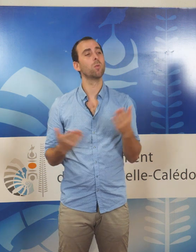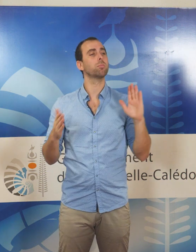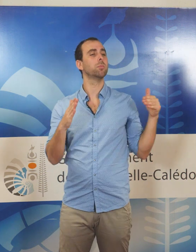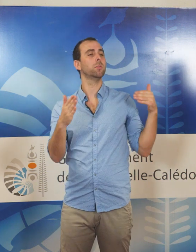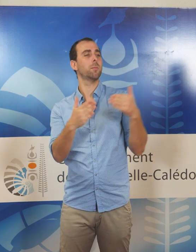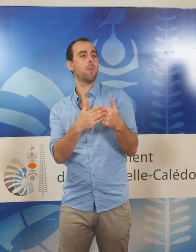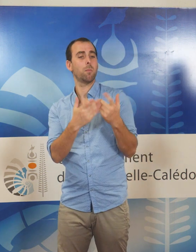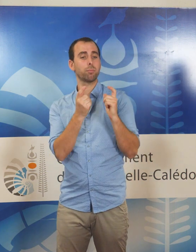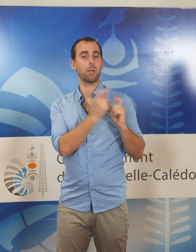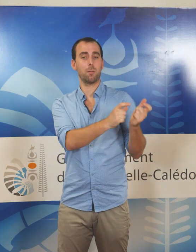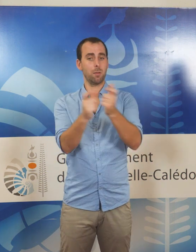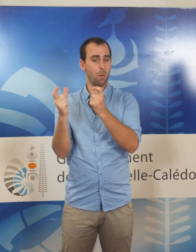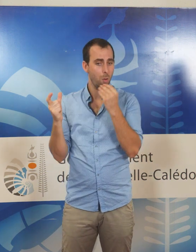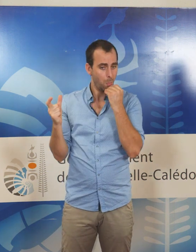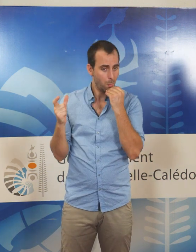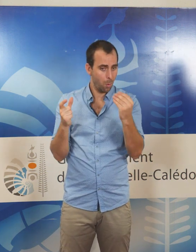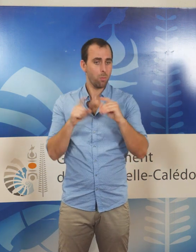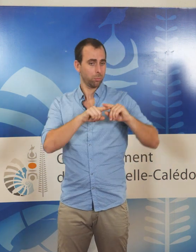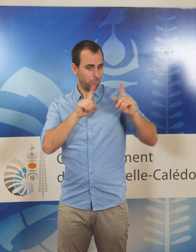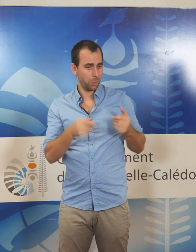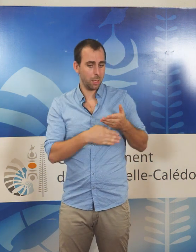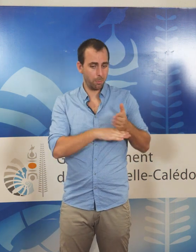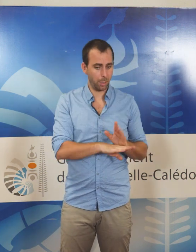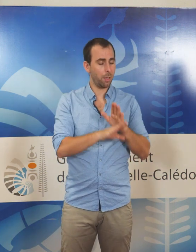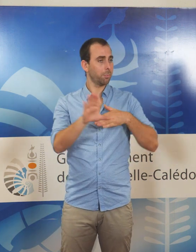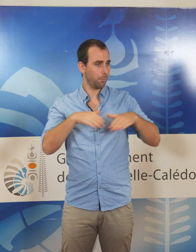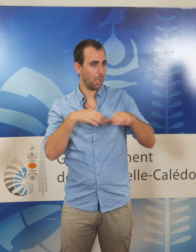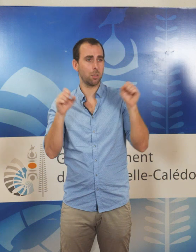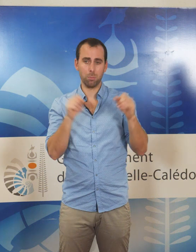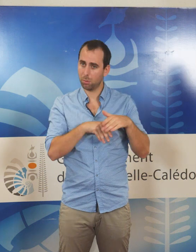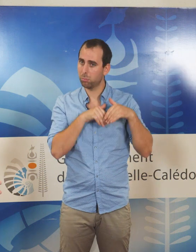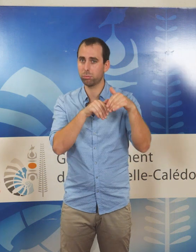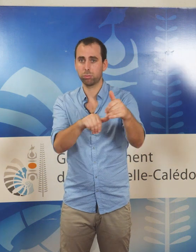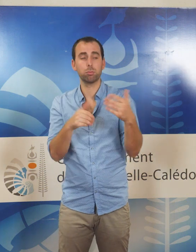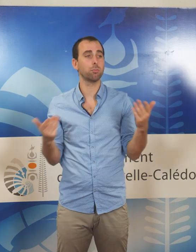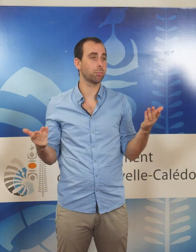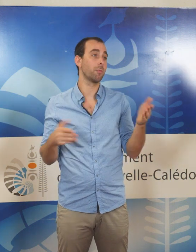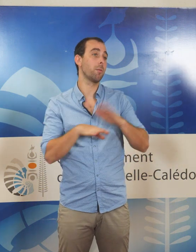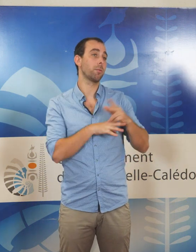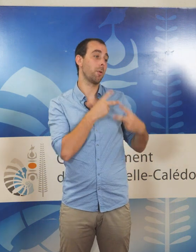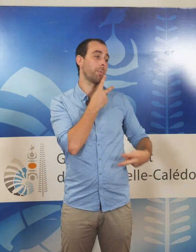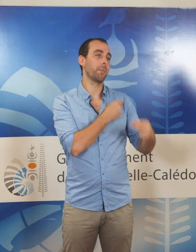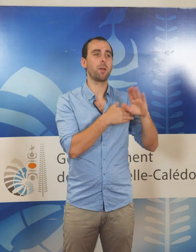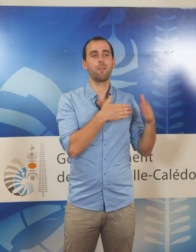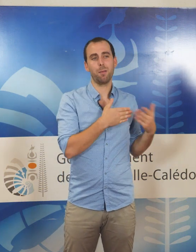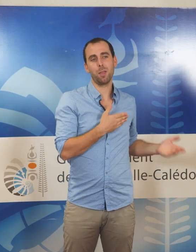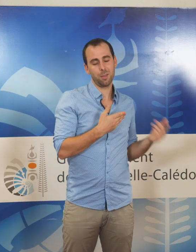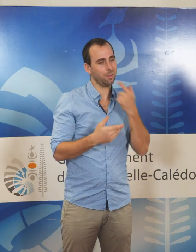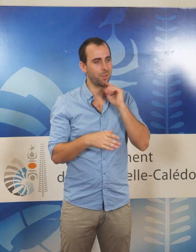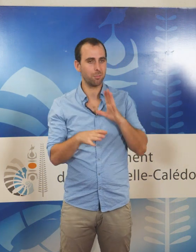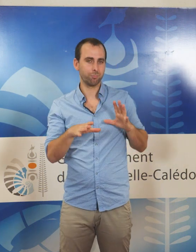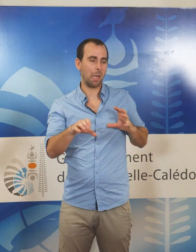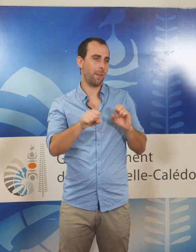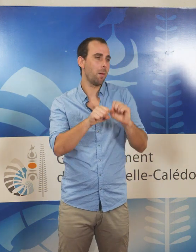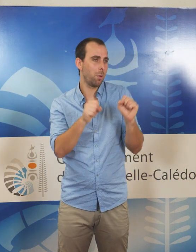peuvent fonctionner avec les budgets que nous avions prévus depuis le début d'année, puisqu'en plus on a fermé pendant une période, etc. Mais par contre, on révisera